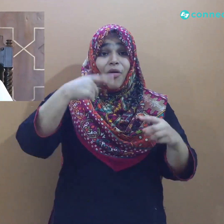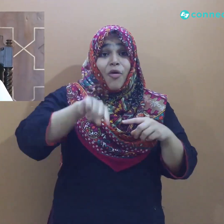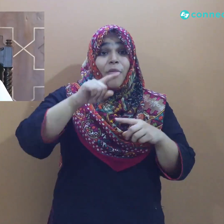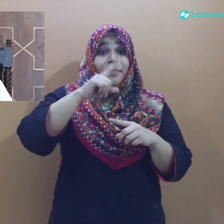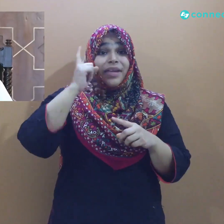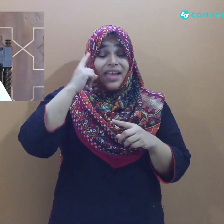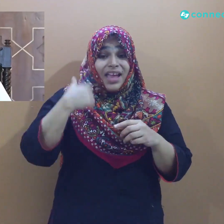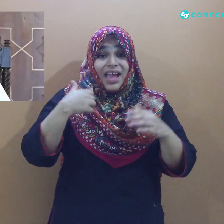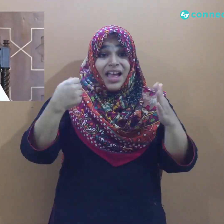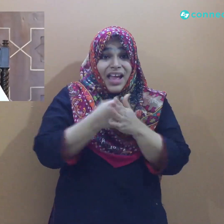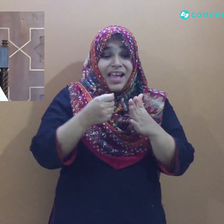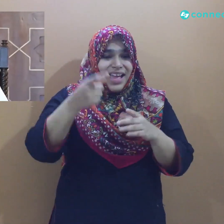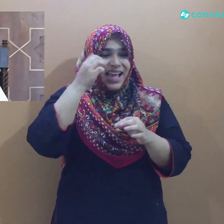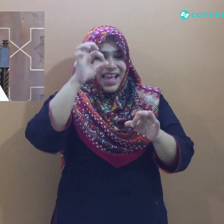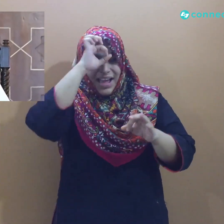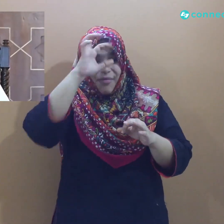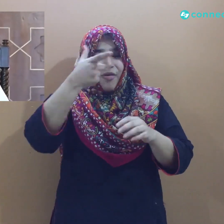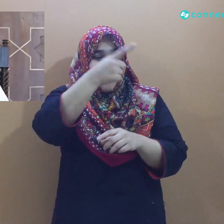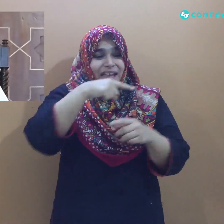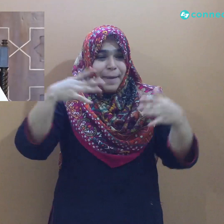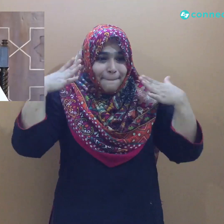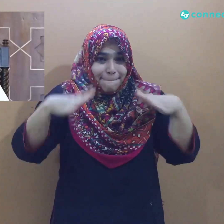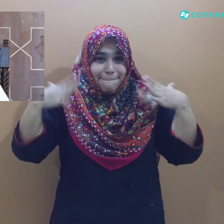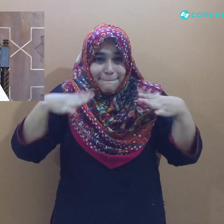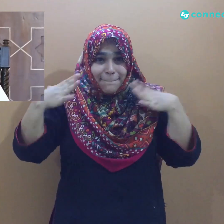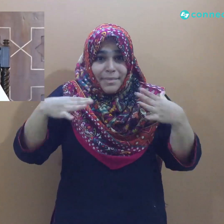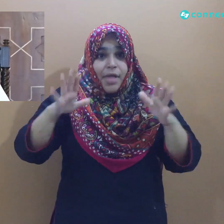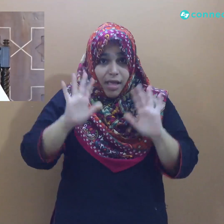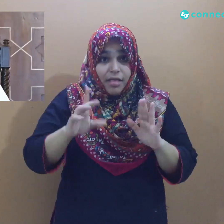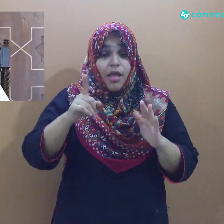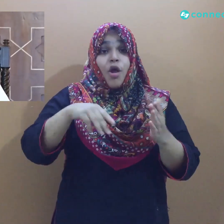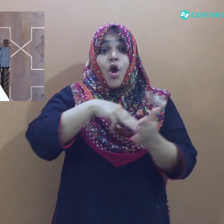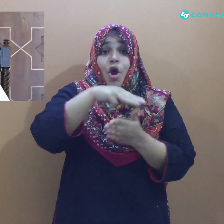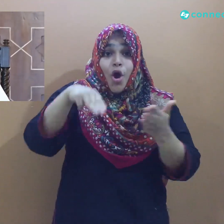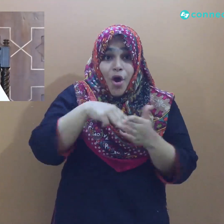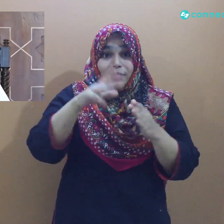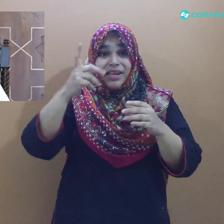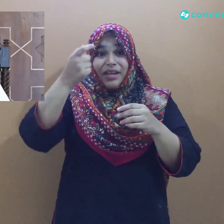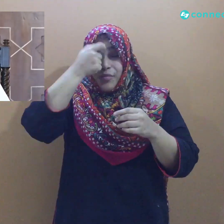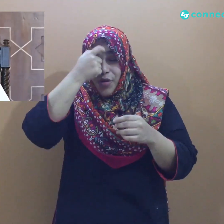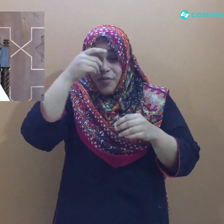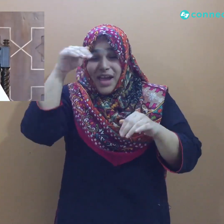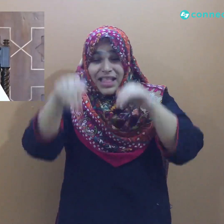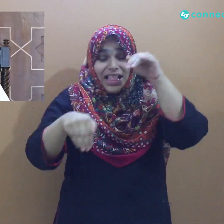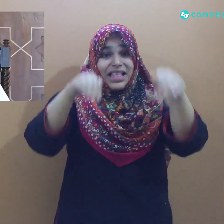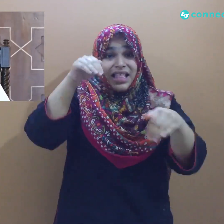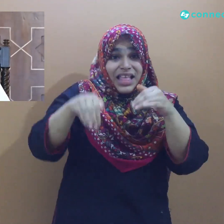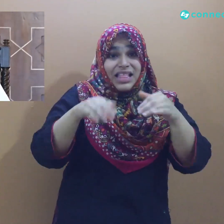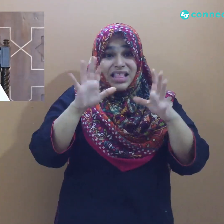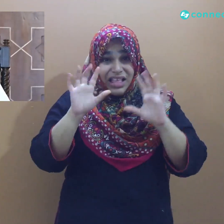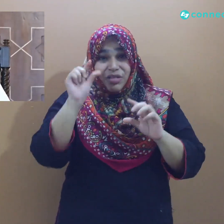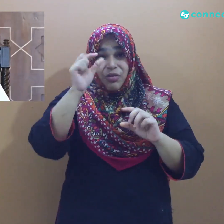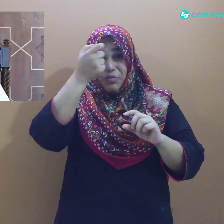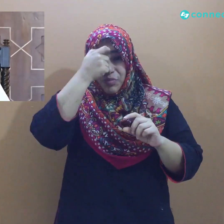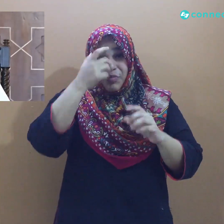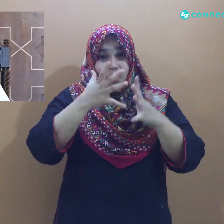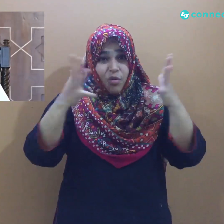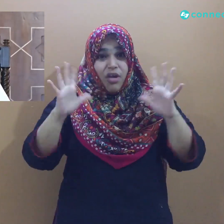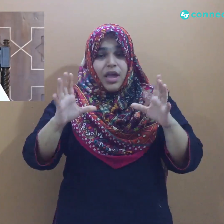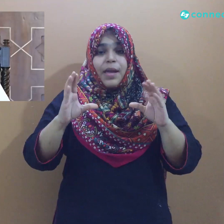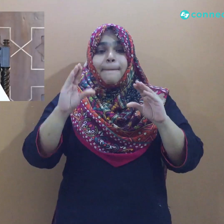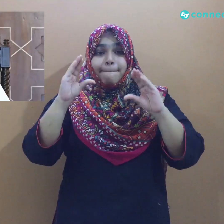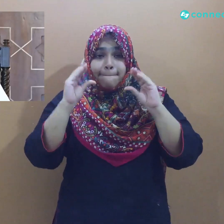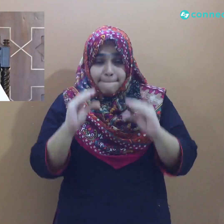جتنی پہنچ علماء کی ہے اور ائمہ کی ہے قوم کی جڑوں تک وہ شاید کم اداروں کی